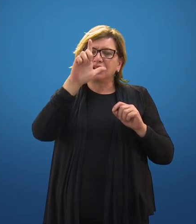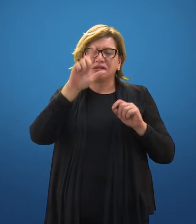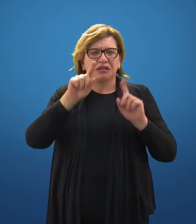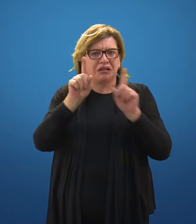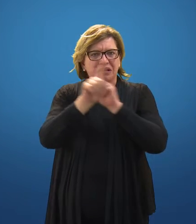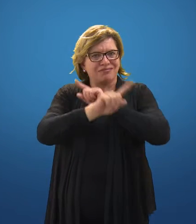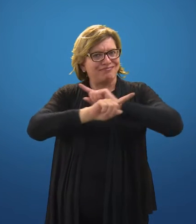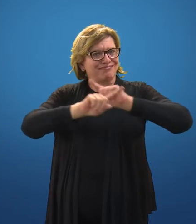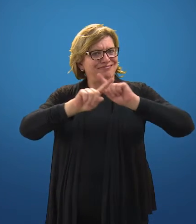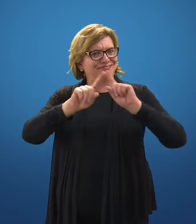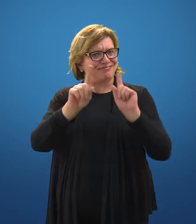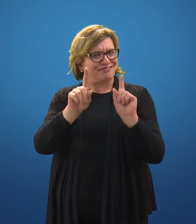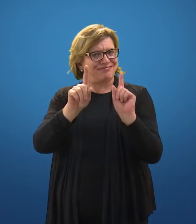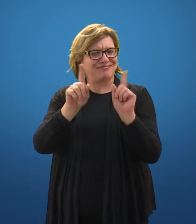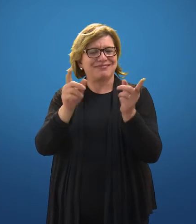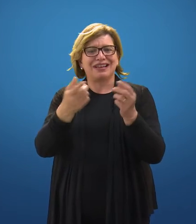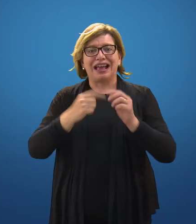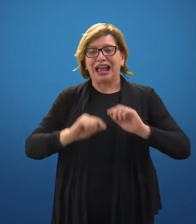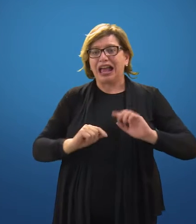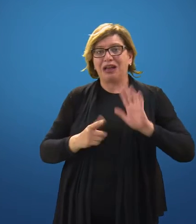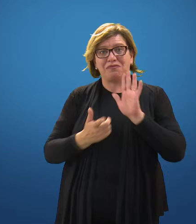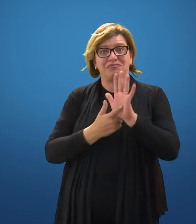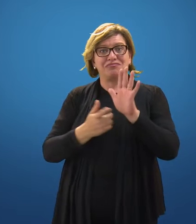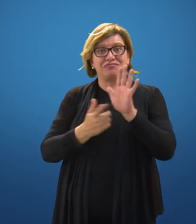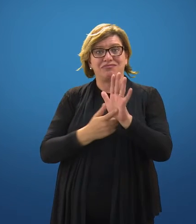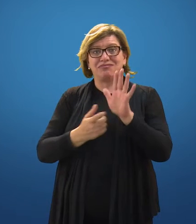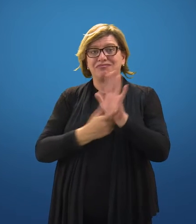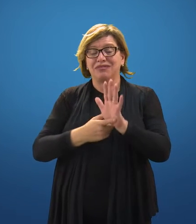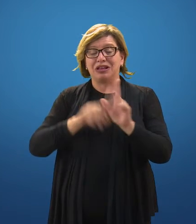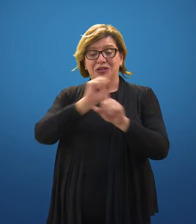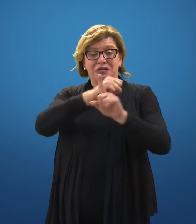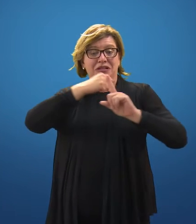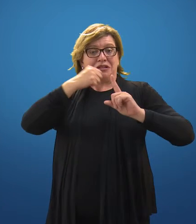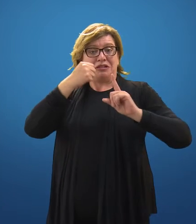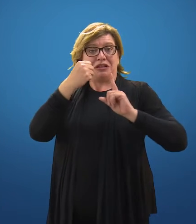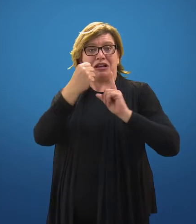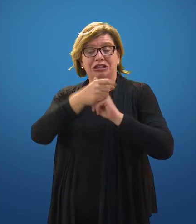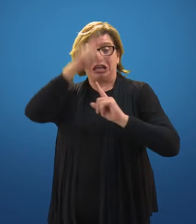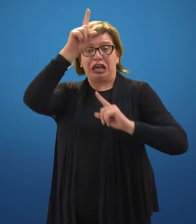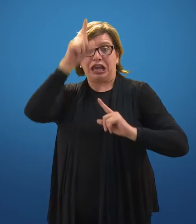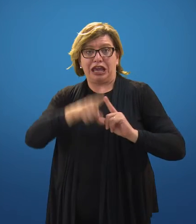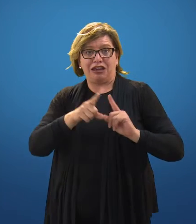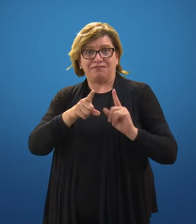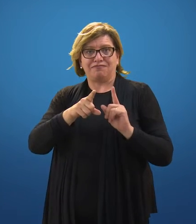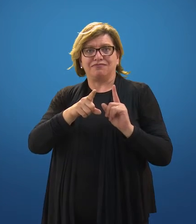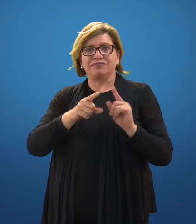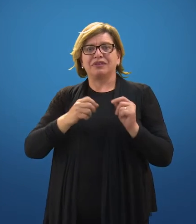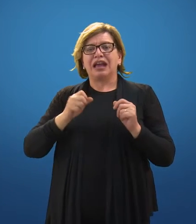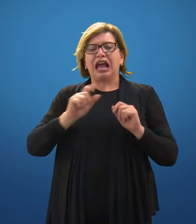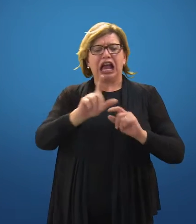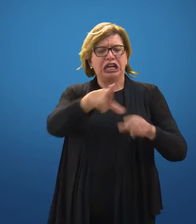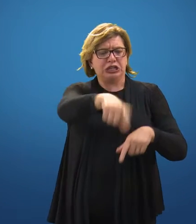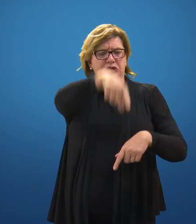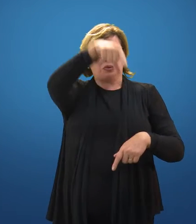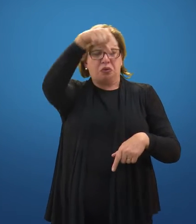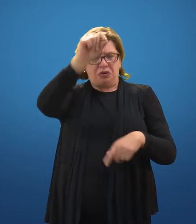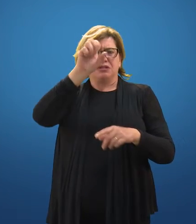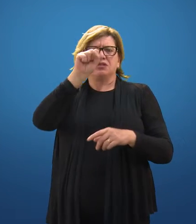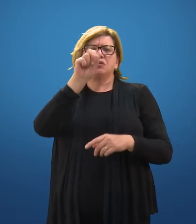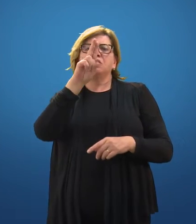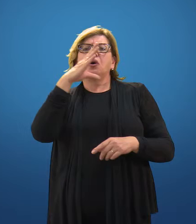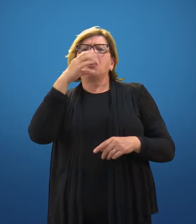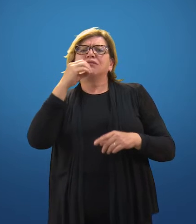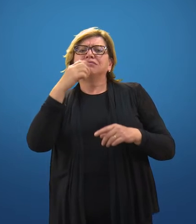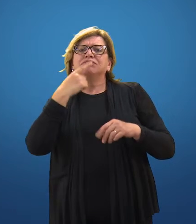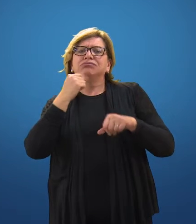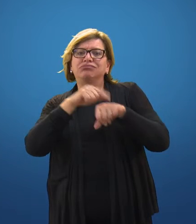uma forma de você taxar uma sociedade. A sociedade é daquele jeito. Não, eles preferem suco de morango. Não,